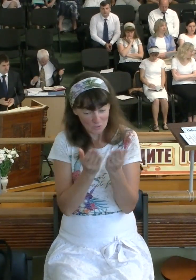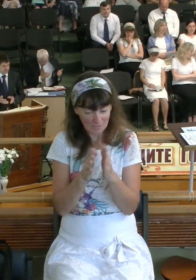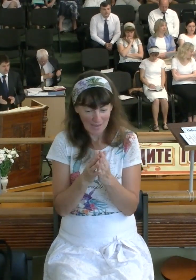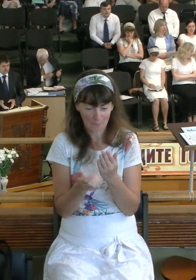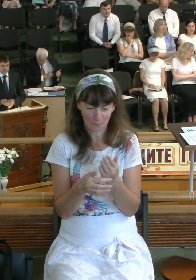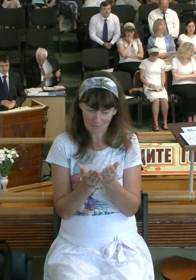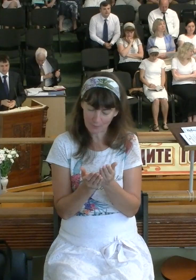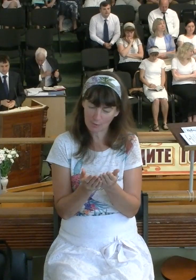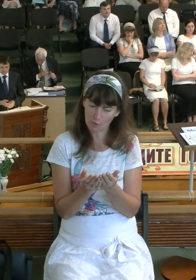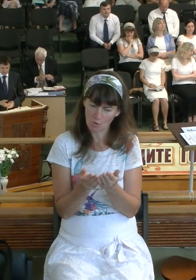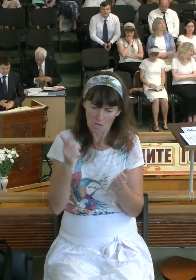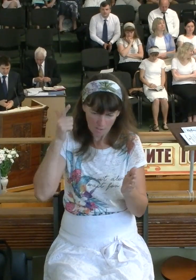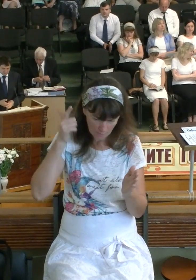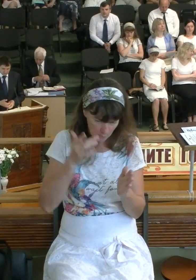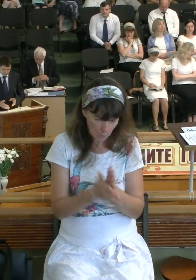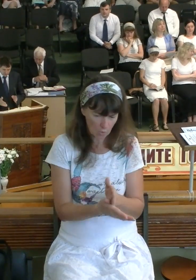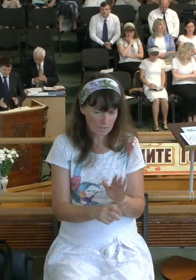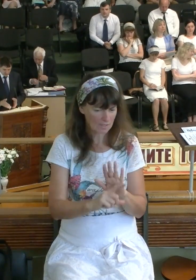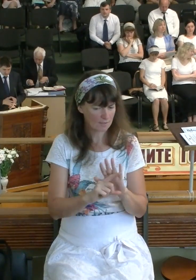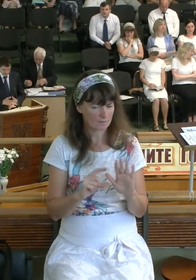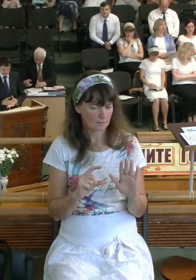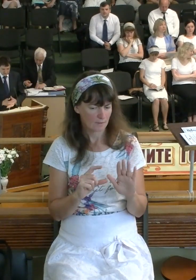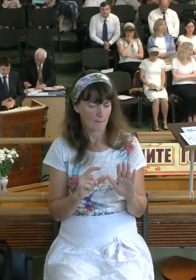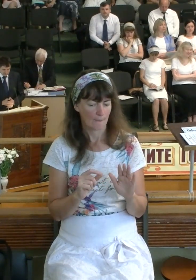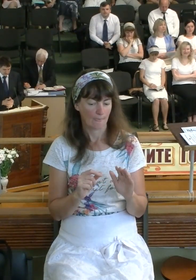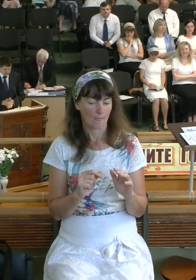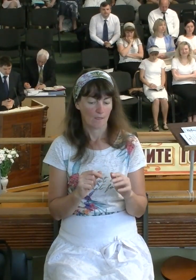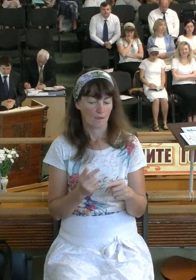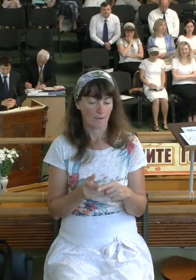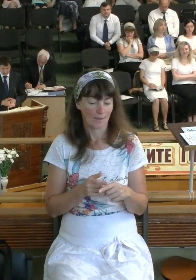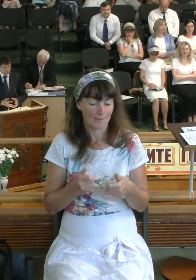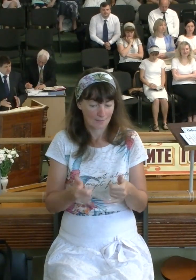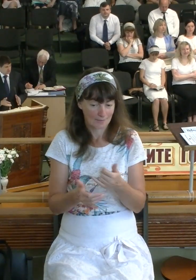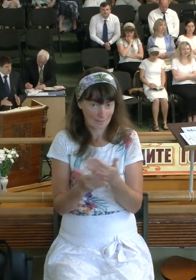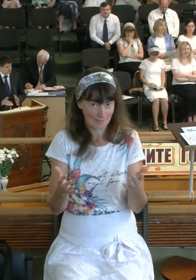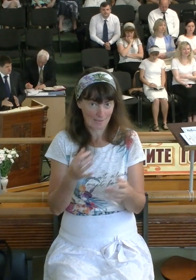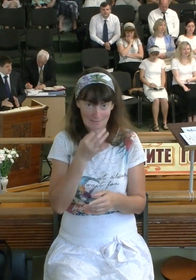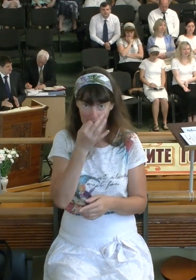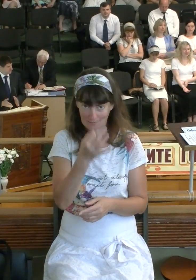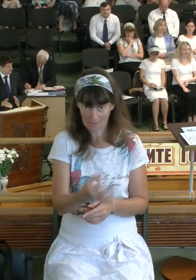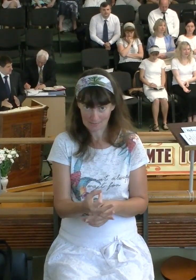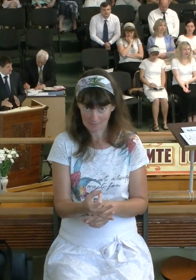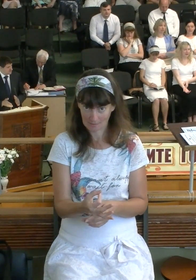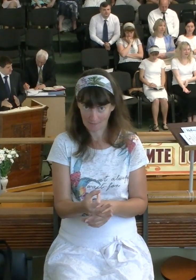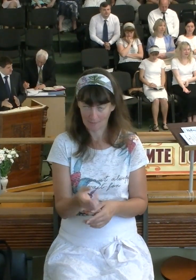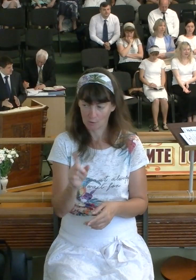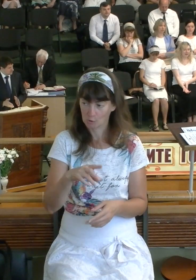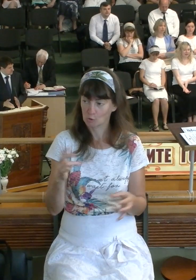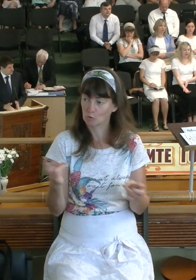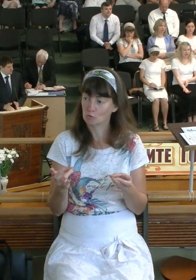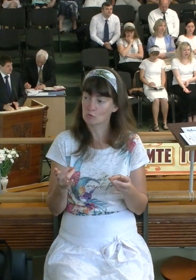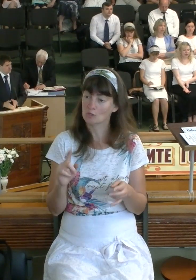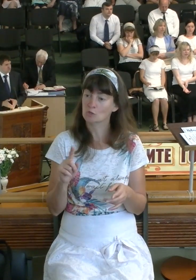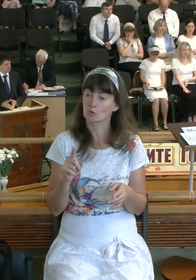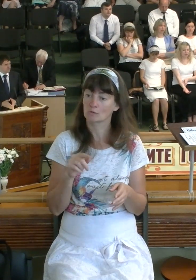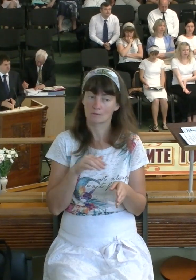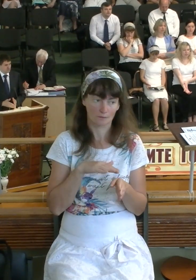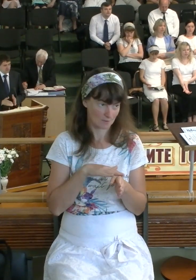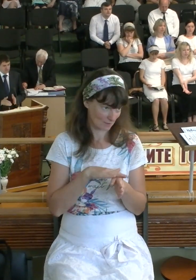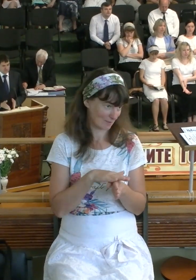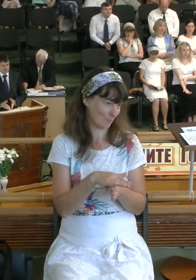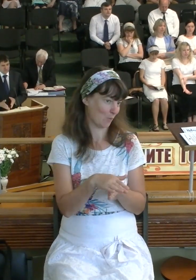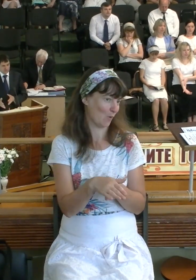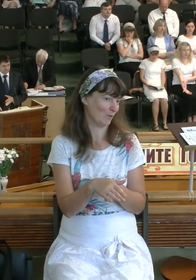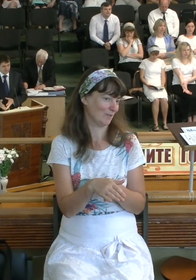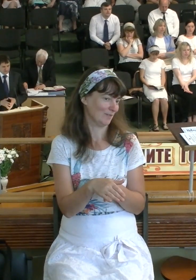мы увидели этот текст, и мы поняли, что это сказано для нас, то нам нужно, когда мы закроем нашу